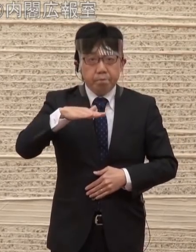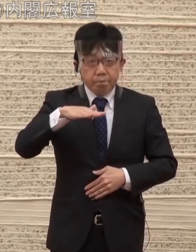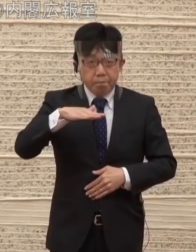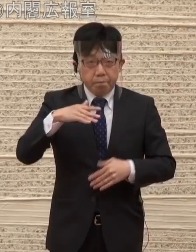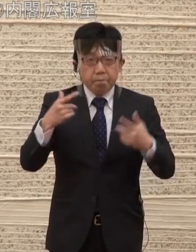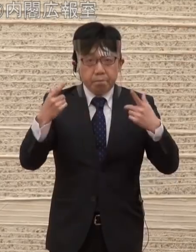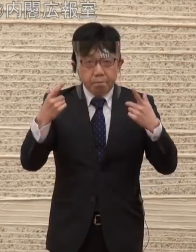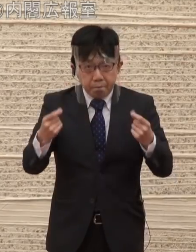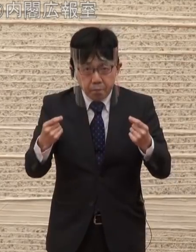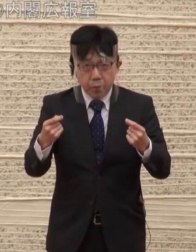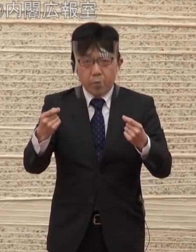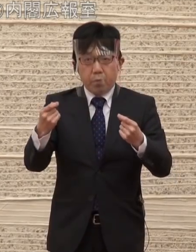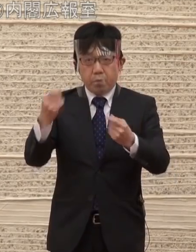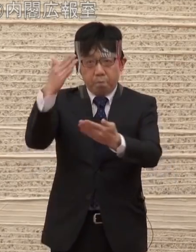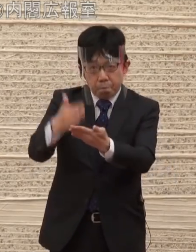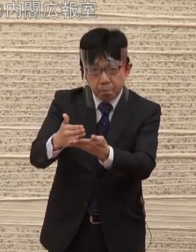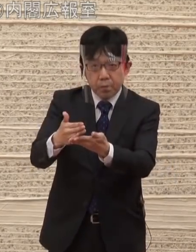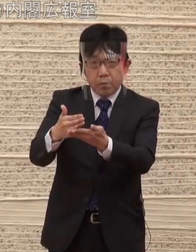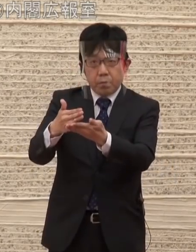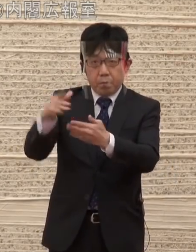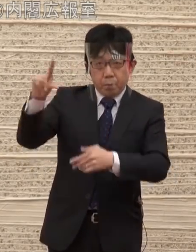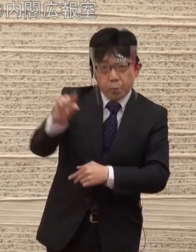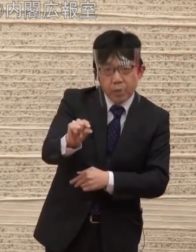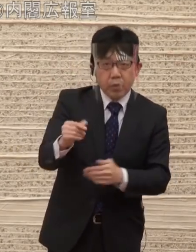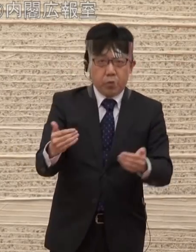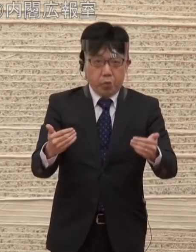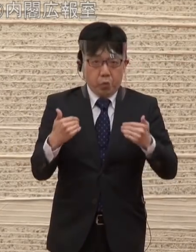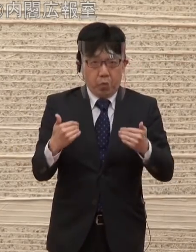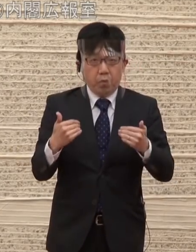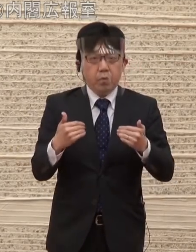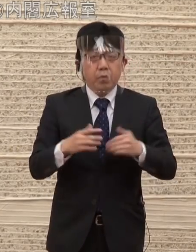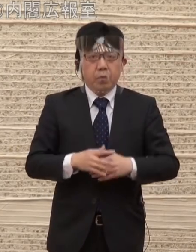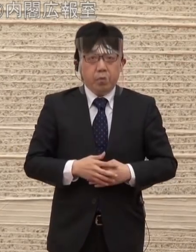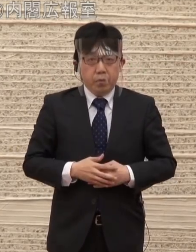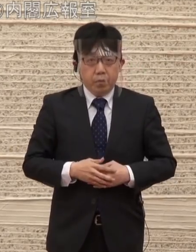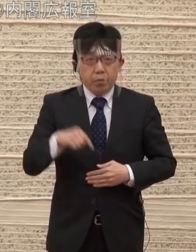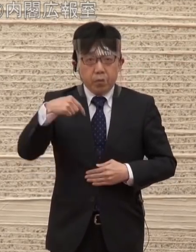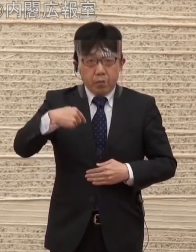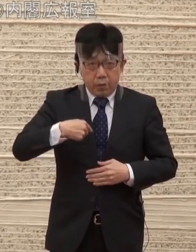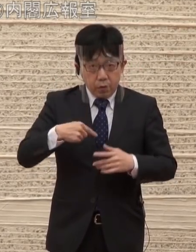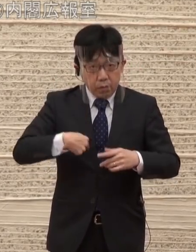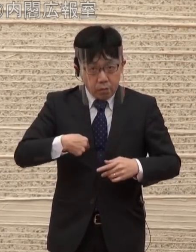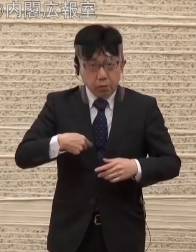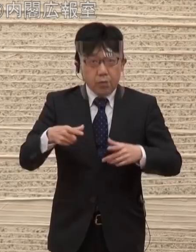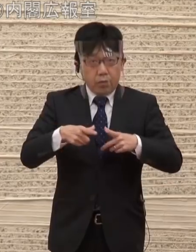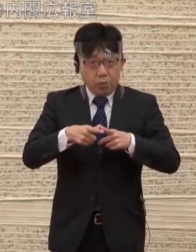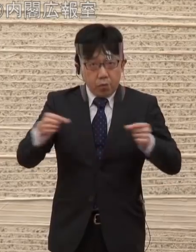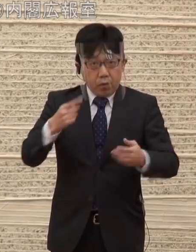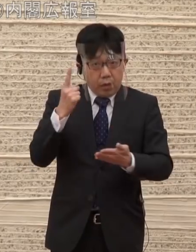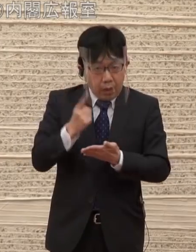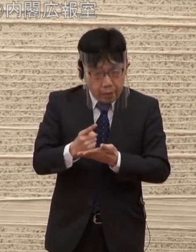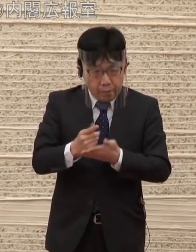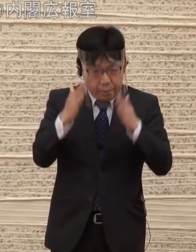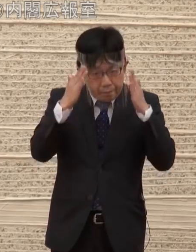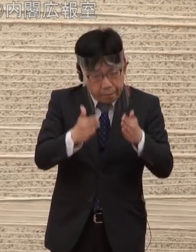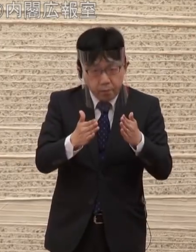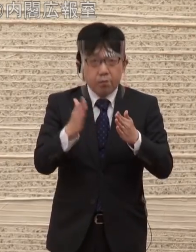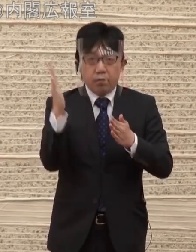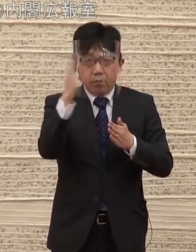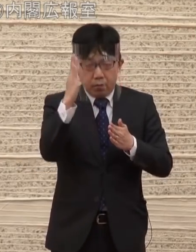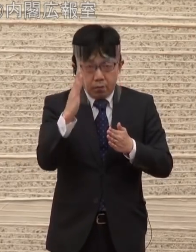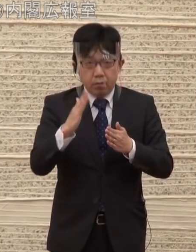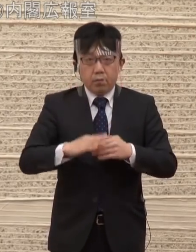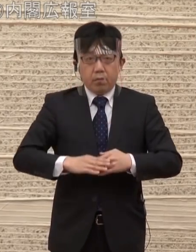はなるんです私たちは自国のことのみに専念していてはなら